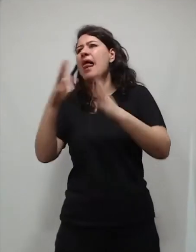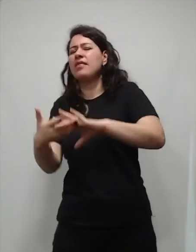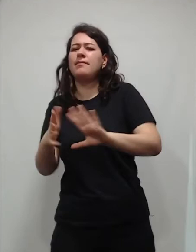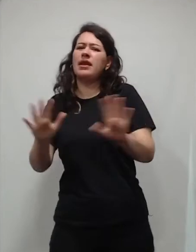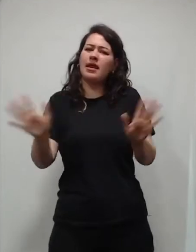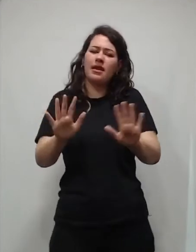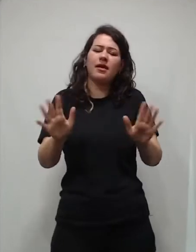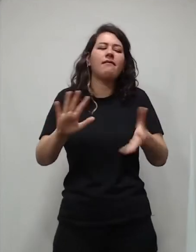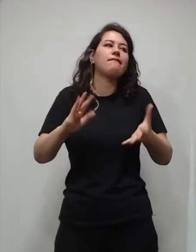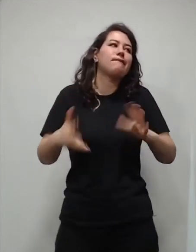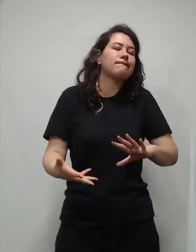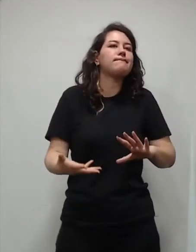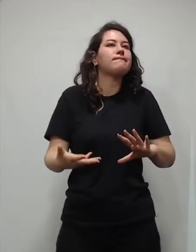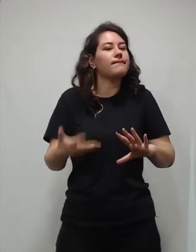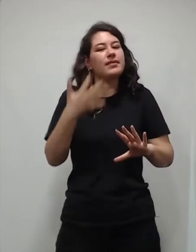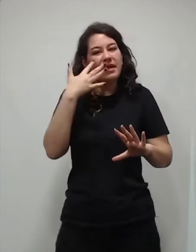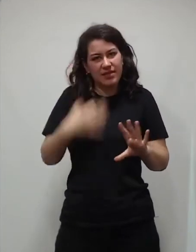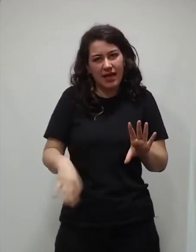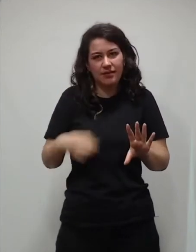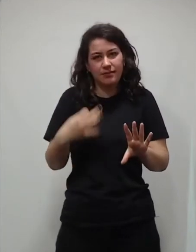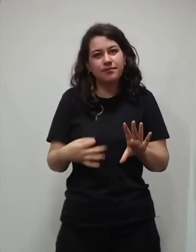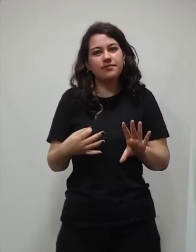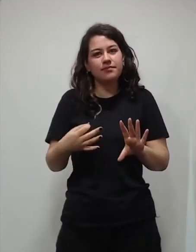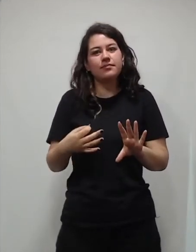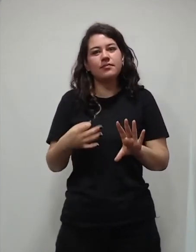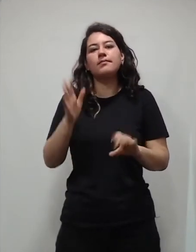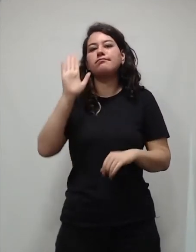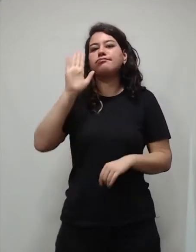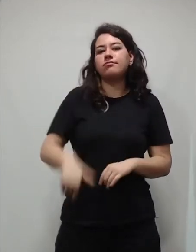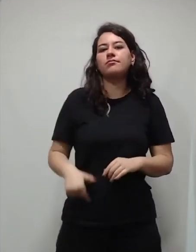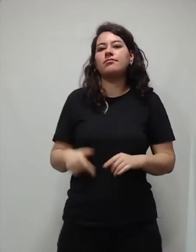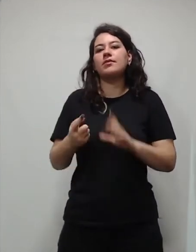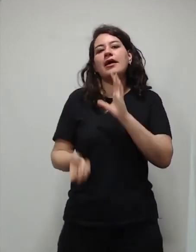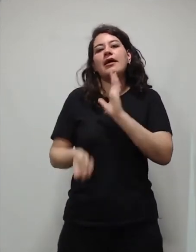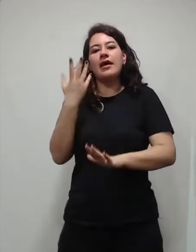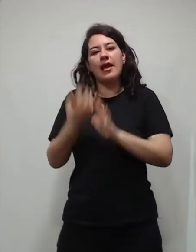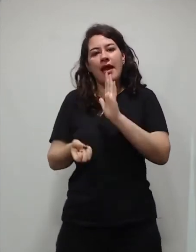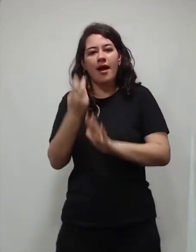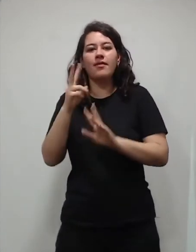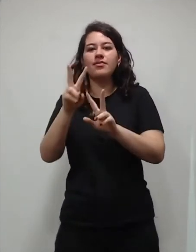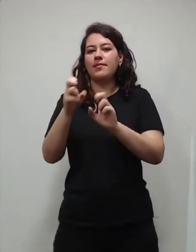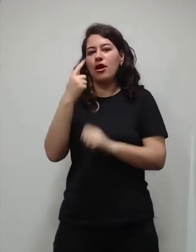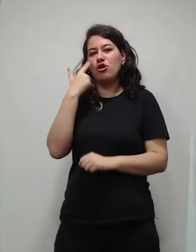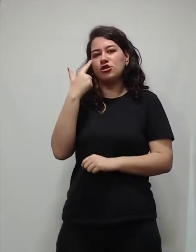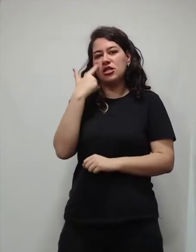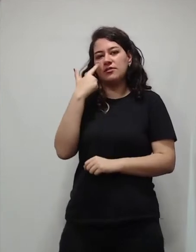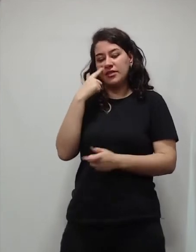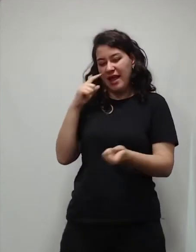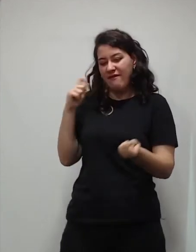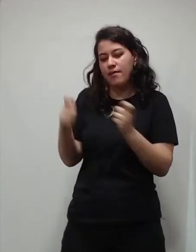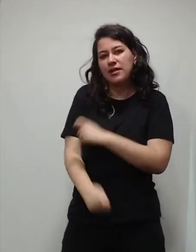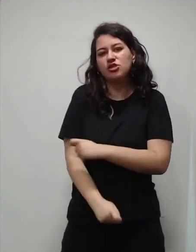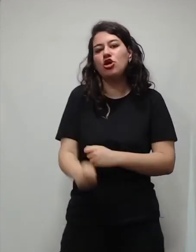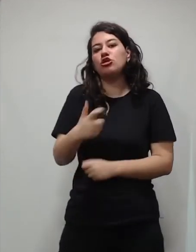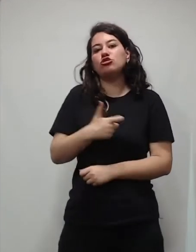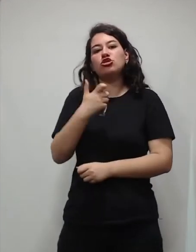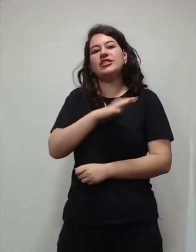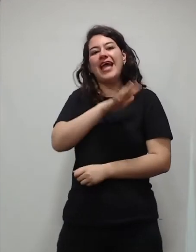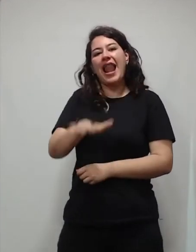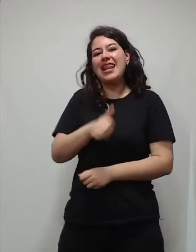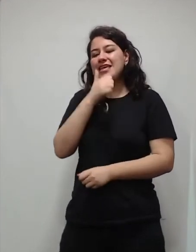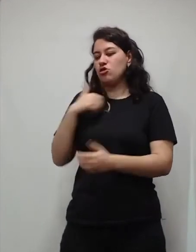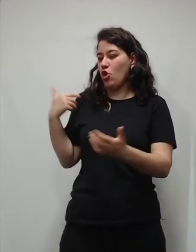En realidad tiene que ver con la producción sociohistórica de la transformación,